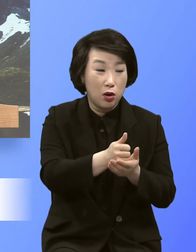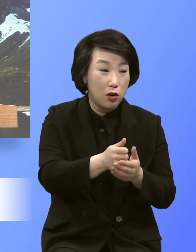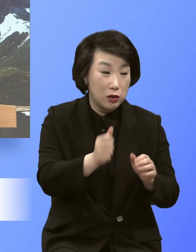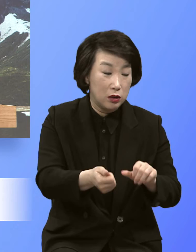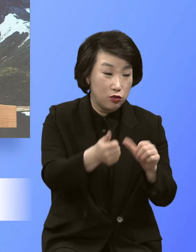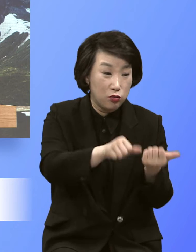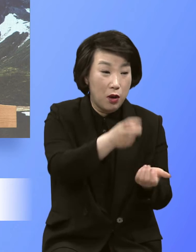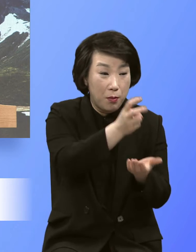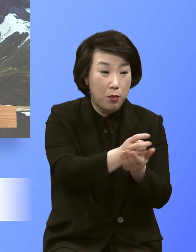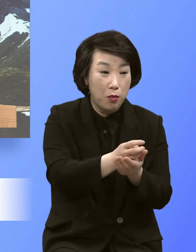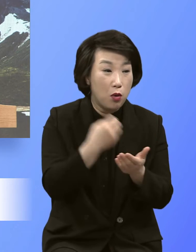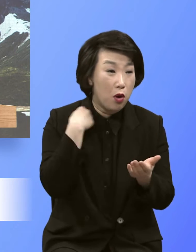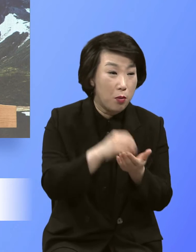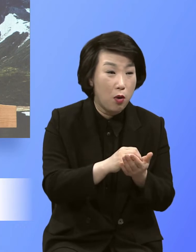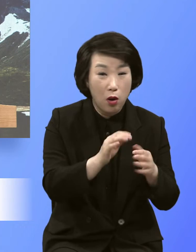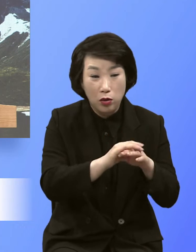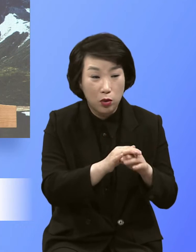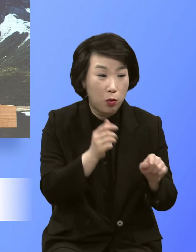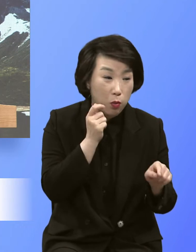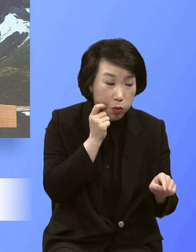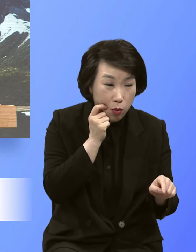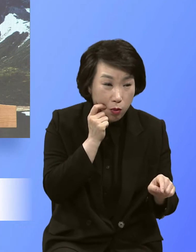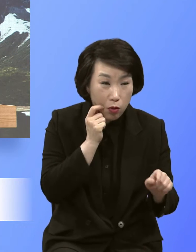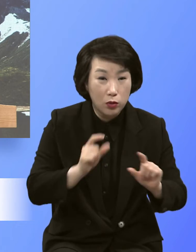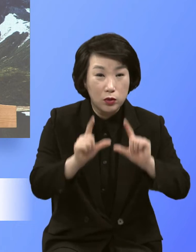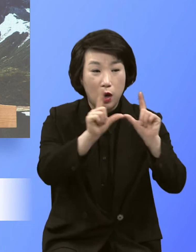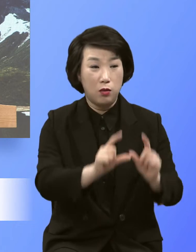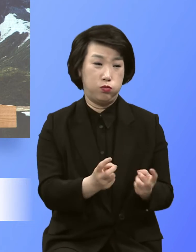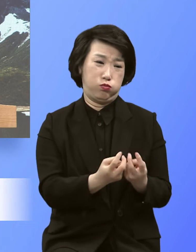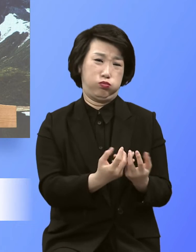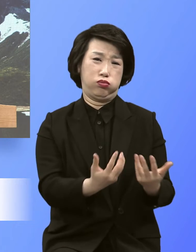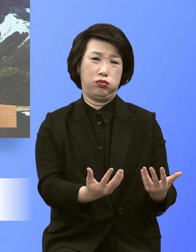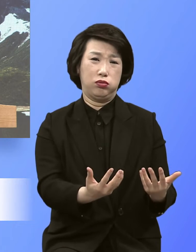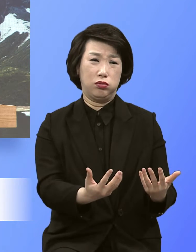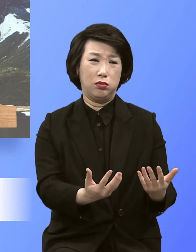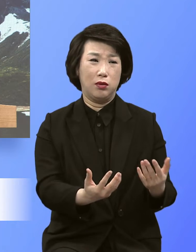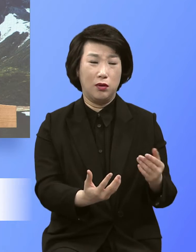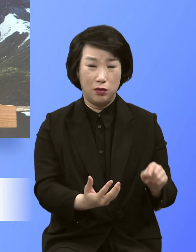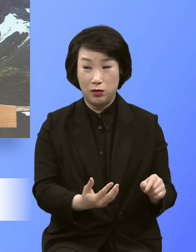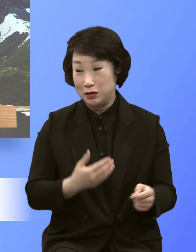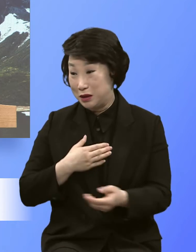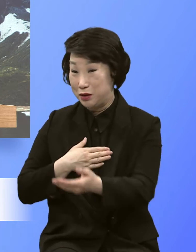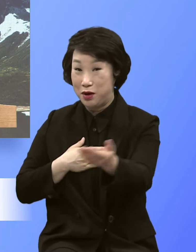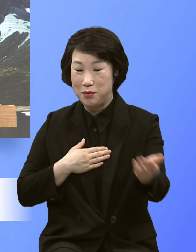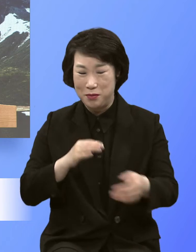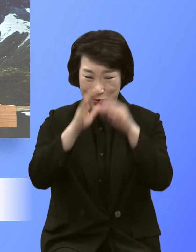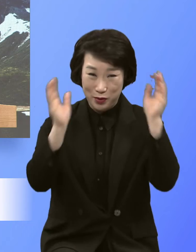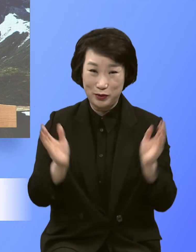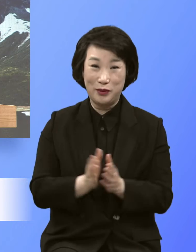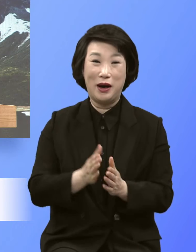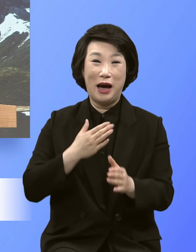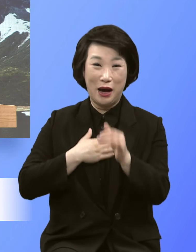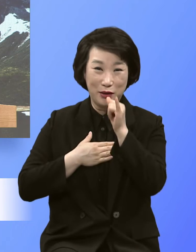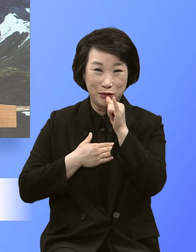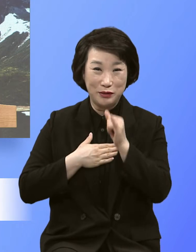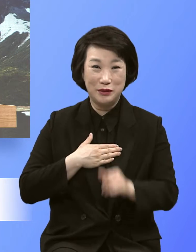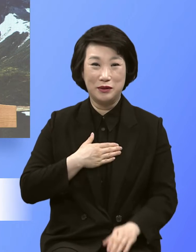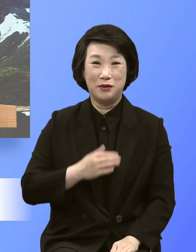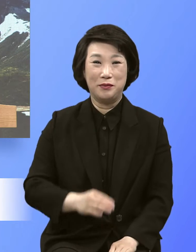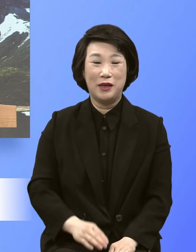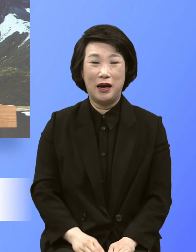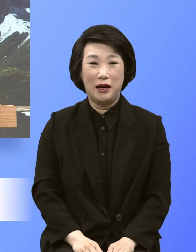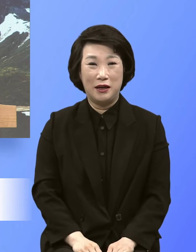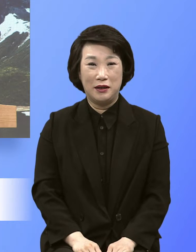죽음의 질서를 회복해서 살 길은 없다는 것을 여러분 다 알고 있는